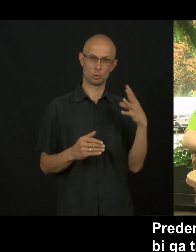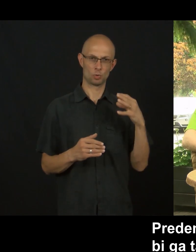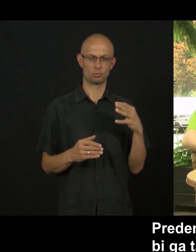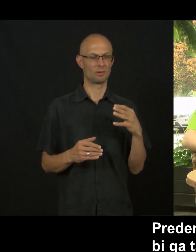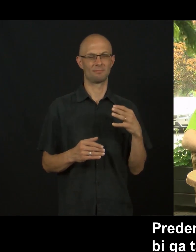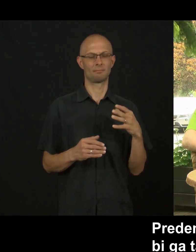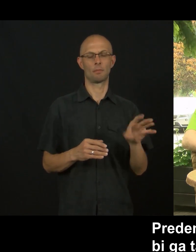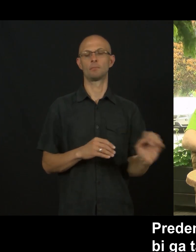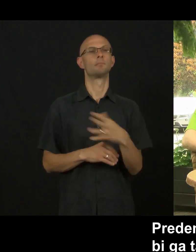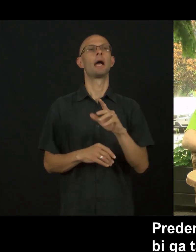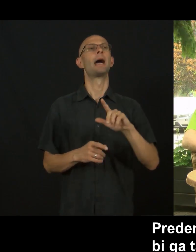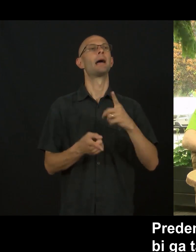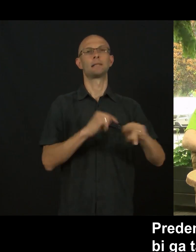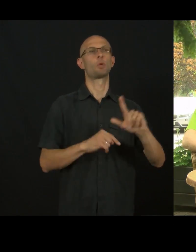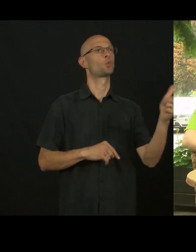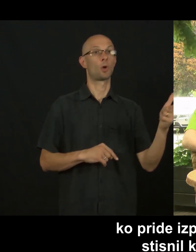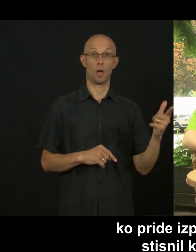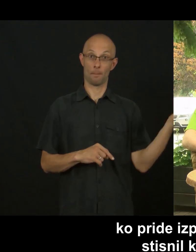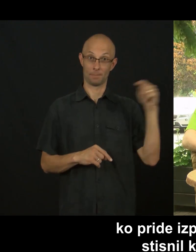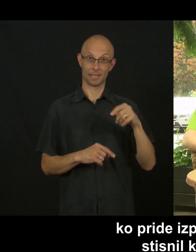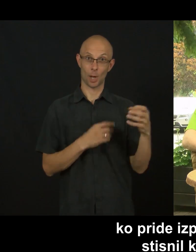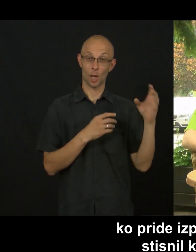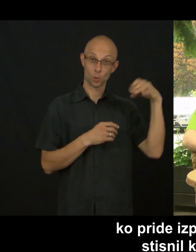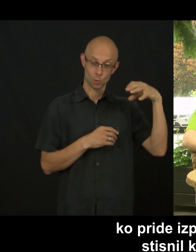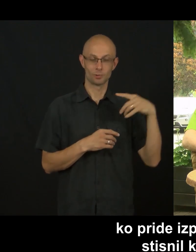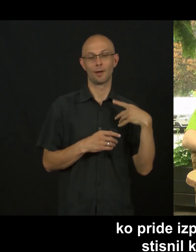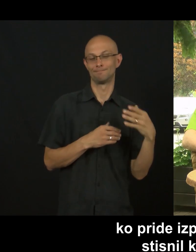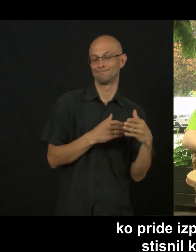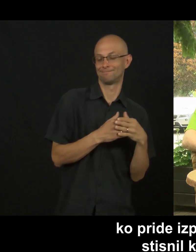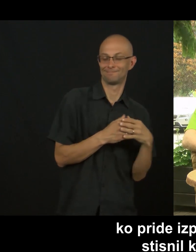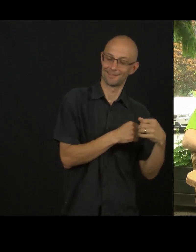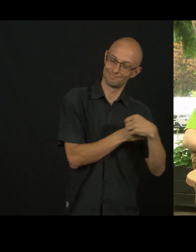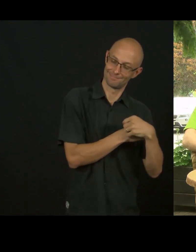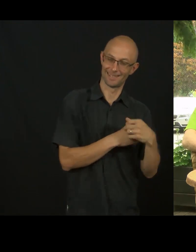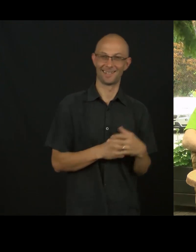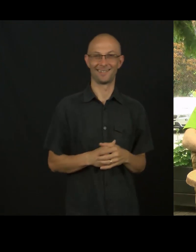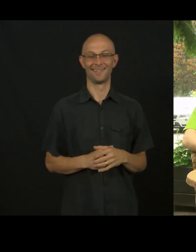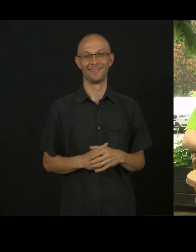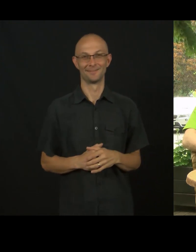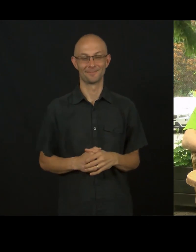Preden gre po tuš, bi ga takoj zamenjal. Ko pride iz tuša, bi se sam stisnul k njemu.